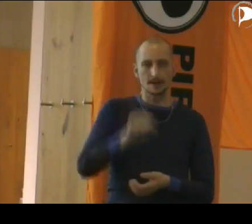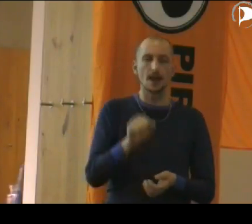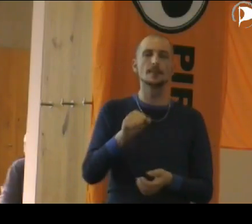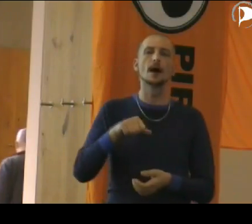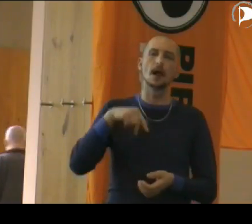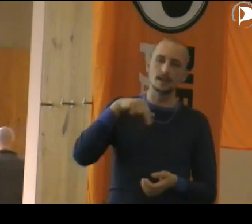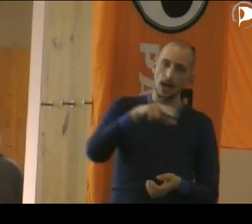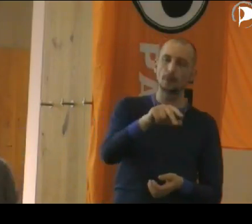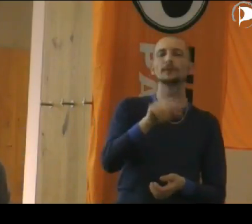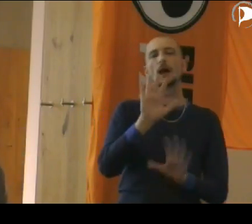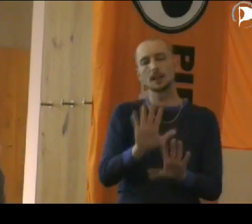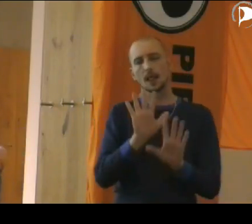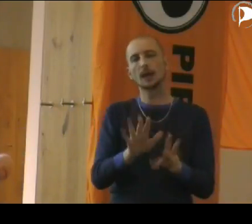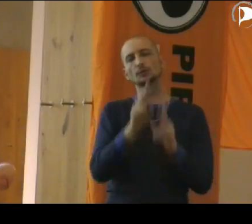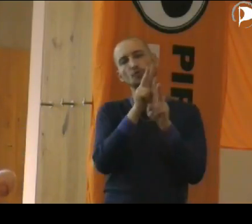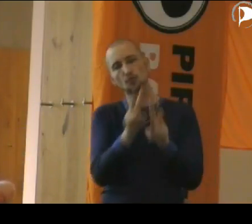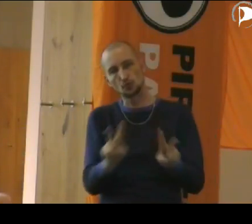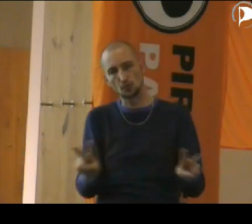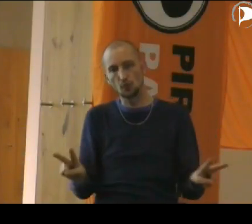und nach samoa